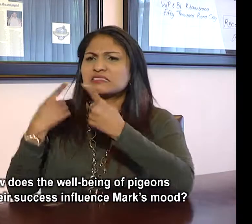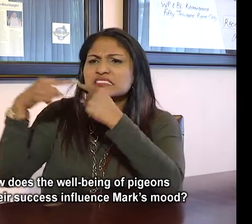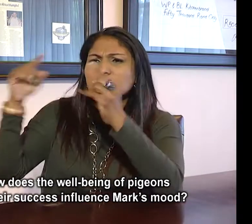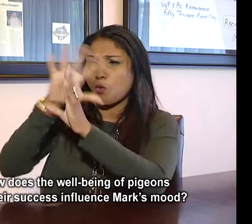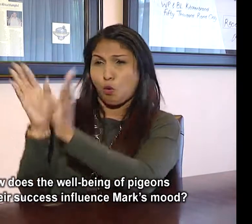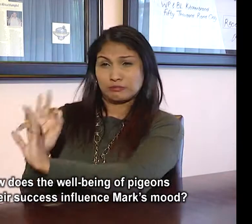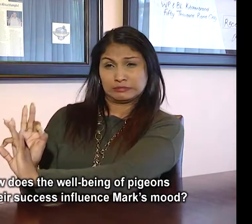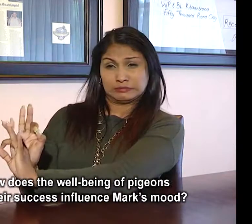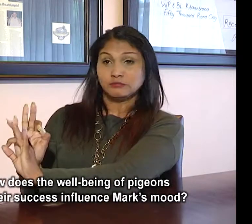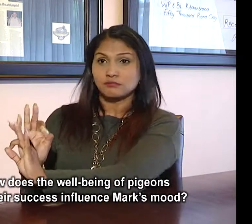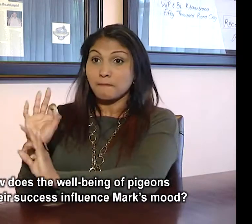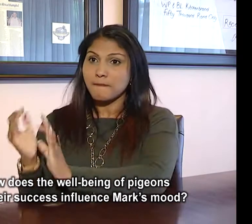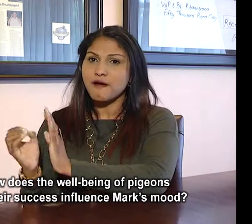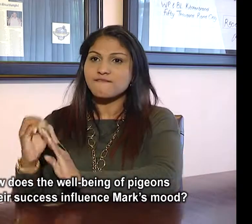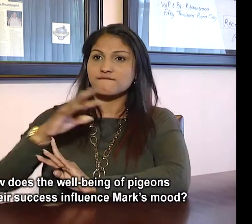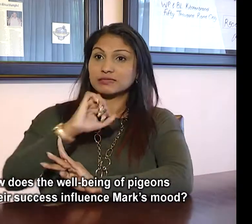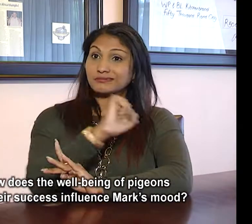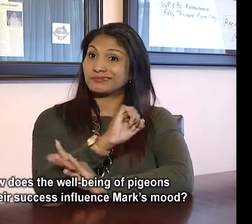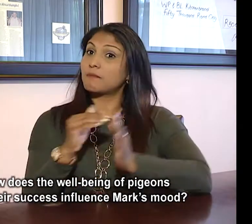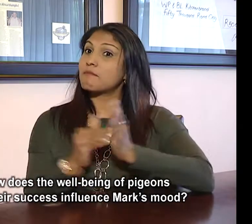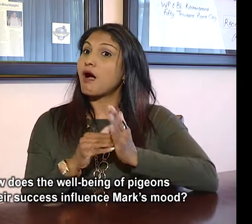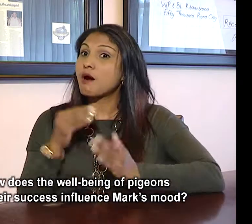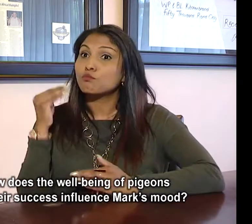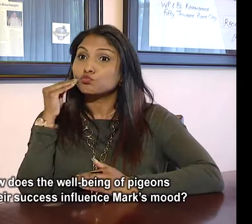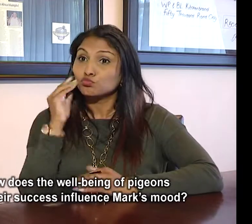their success influence Mark's mood?